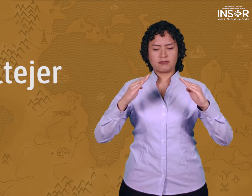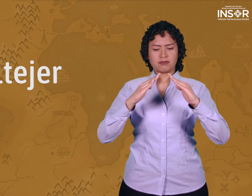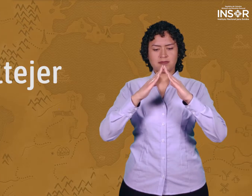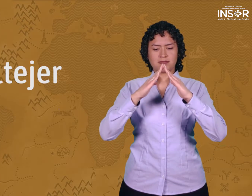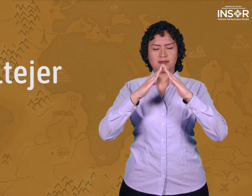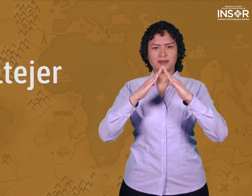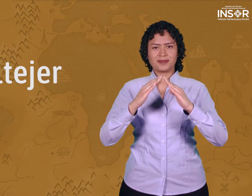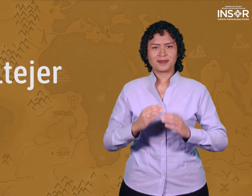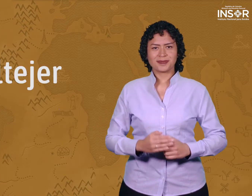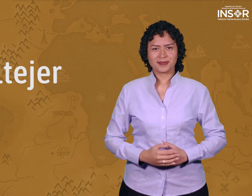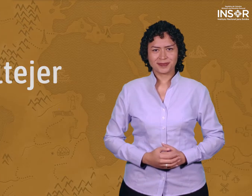coltejer,